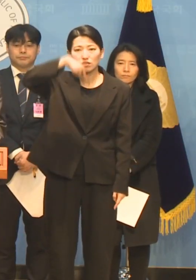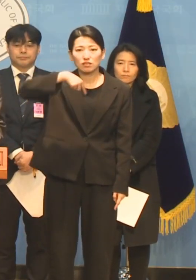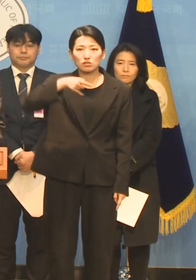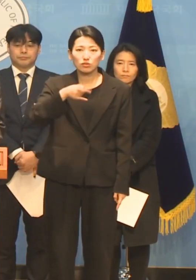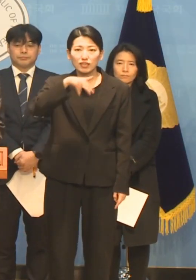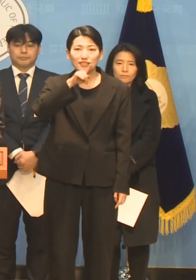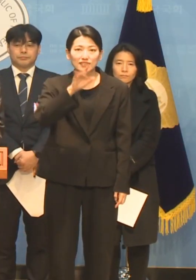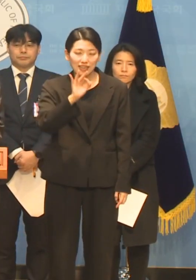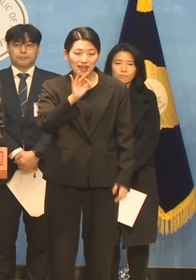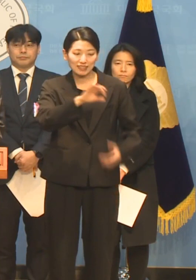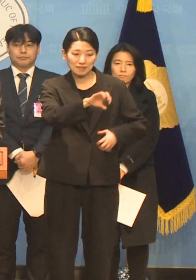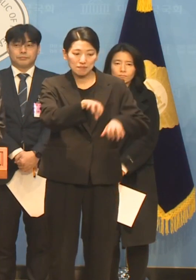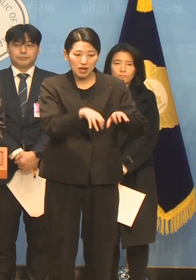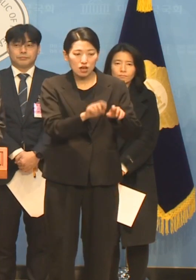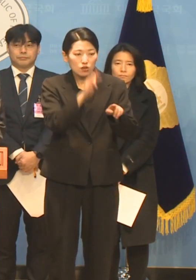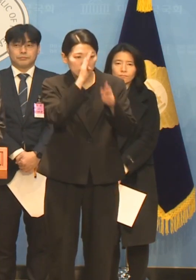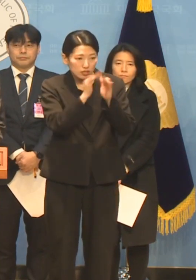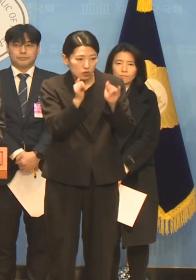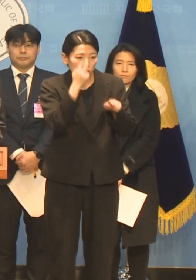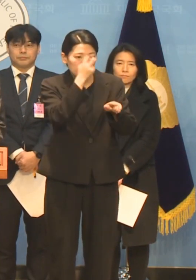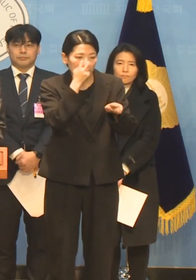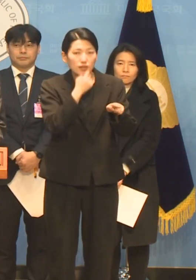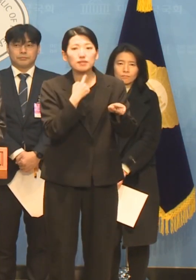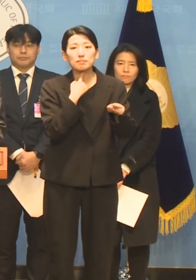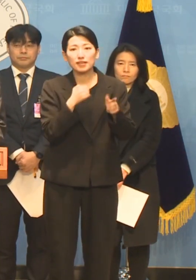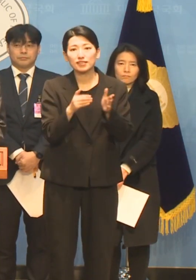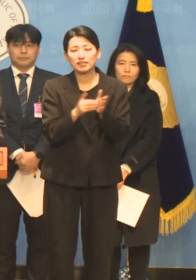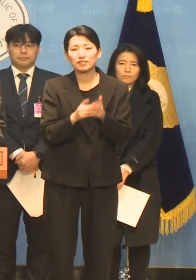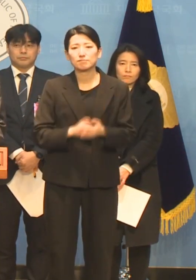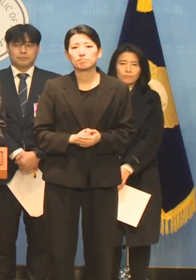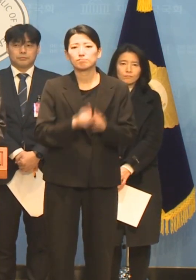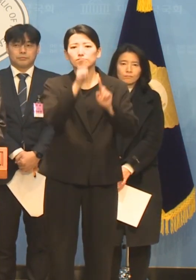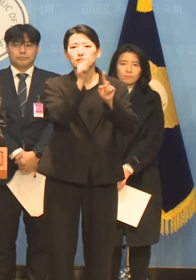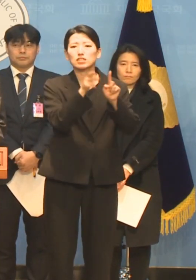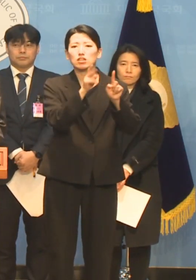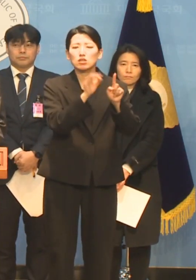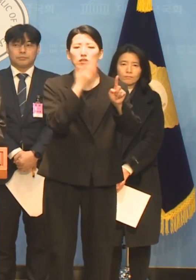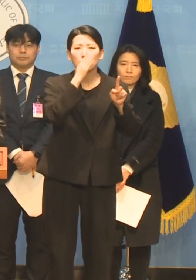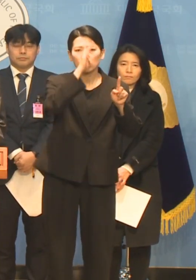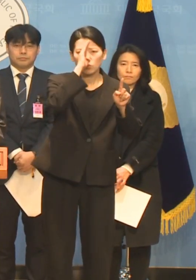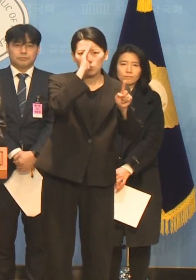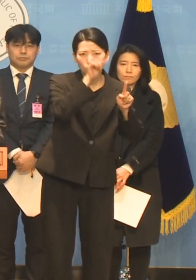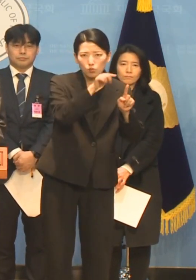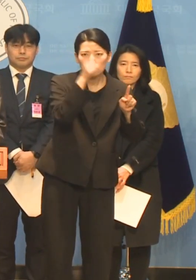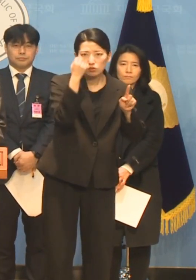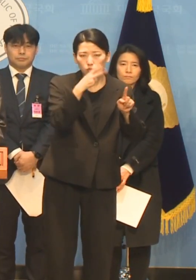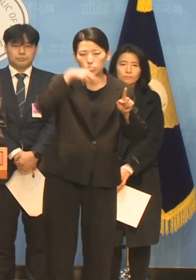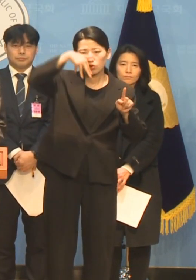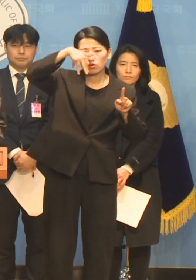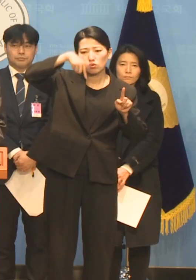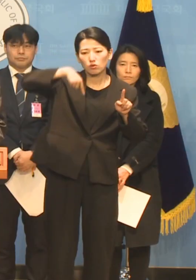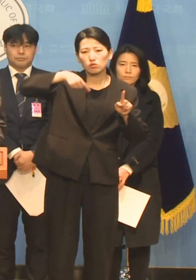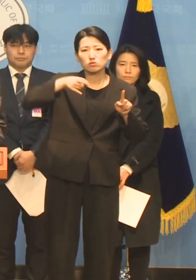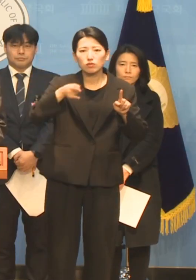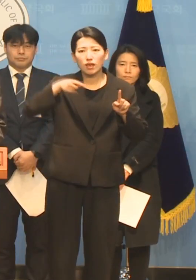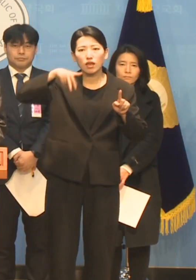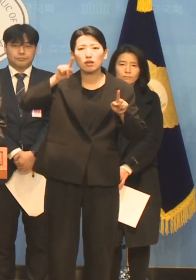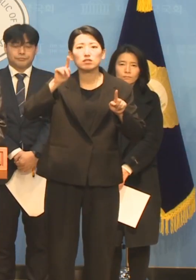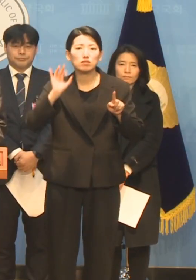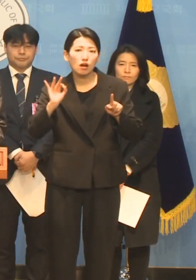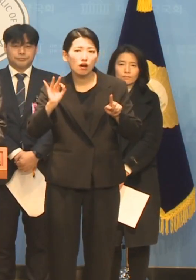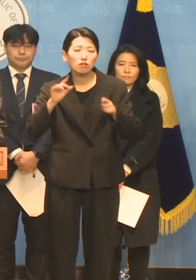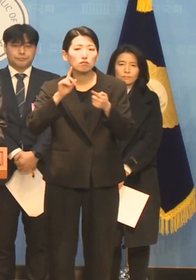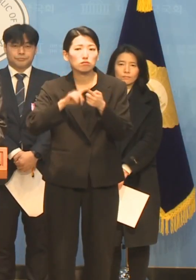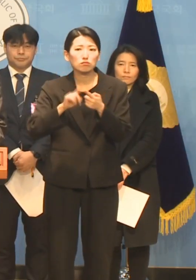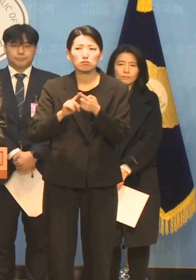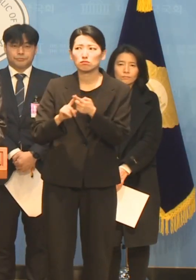설문을 했습니다. 그 일형 당뇨병뿐만이 아니라 췌장 질환에 대해서 우리나라는 WHO나